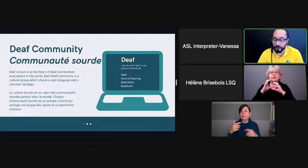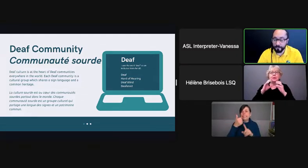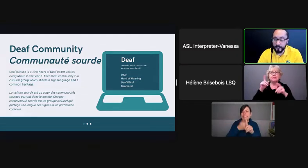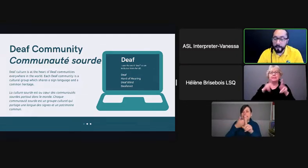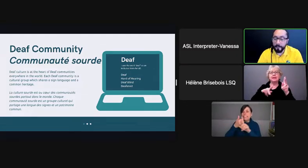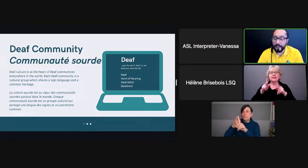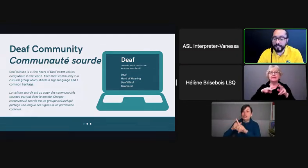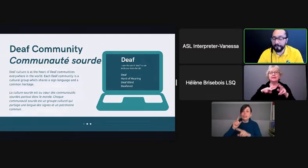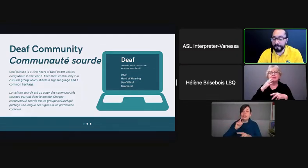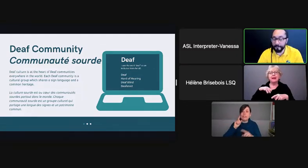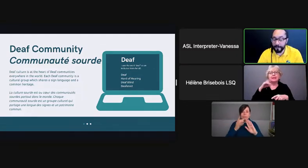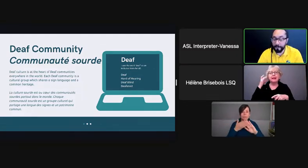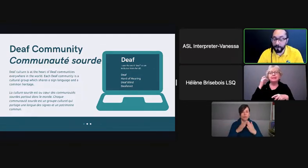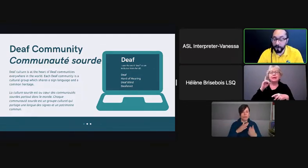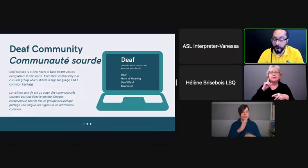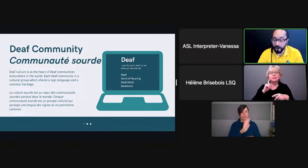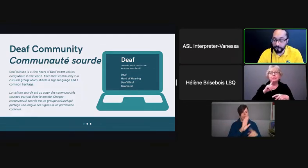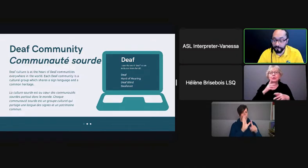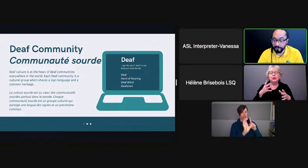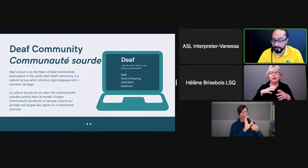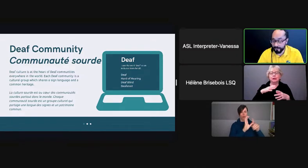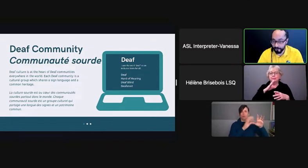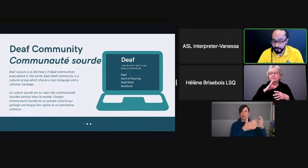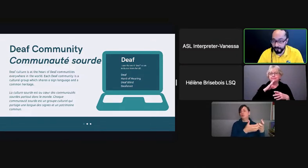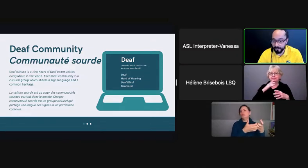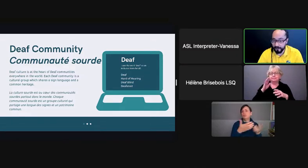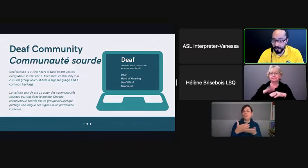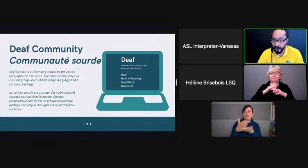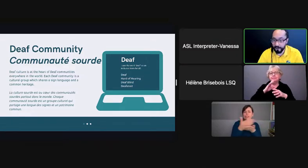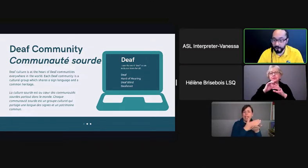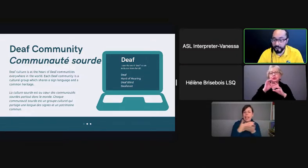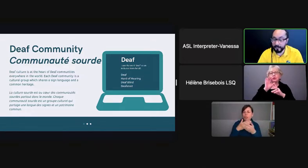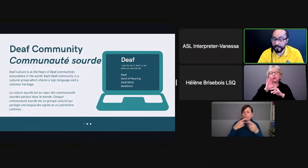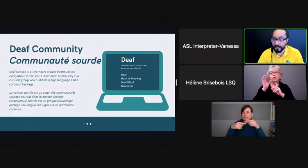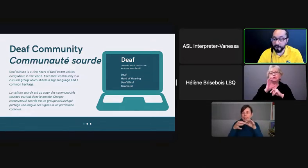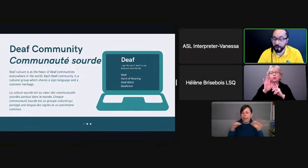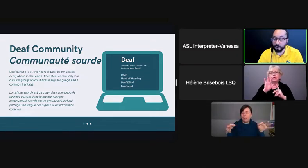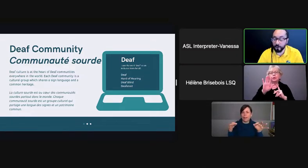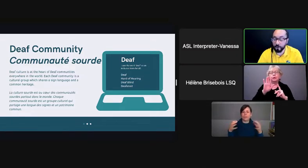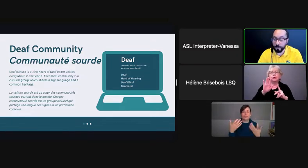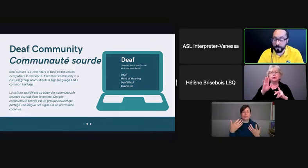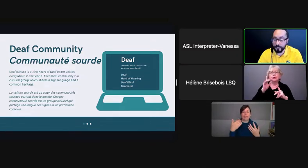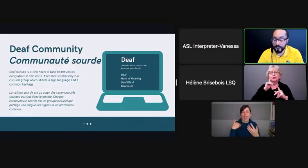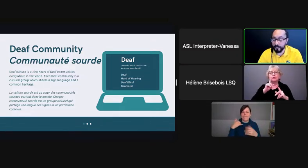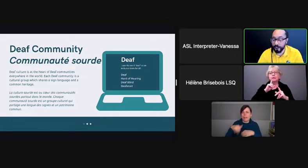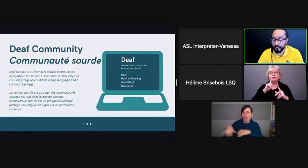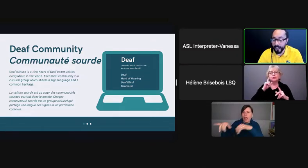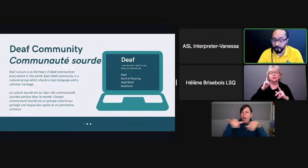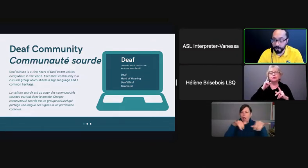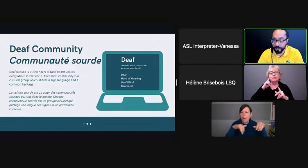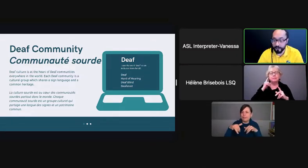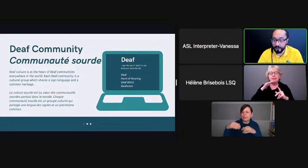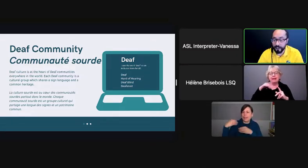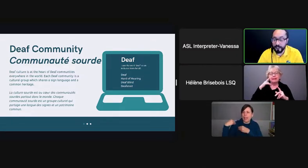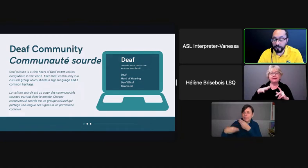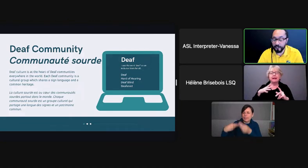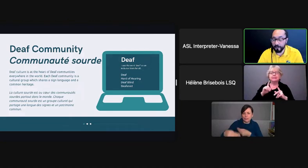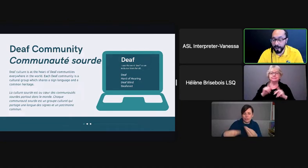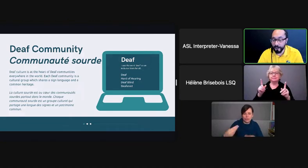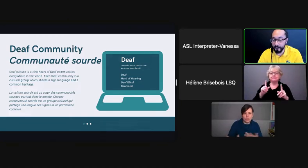sourdes, j'ai parlé brièvement de la culture. Les personnes sourdes et malentendantes sont différentes. C'est un groupe